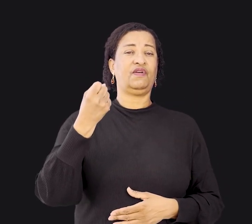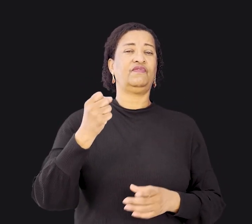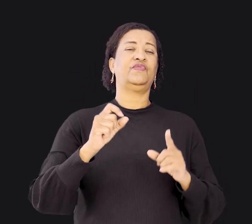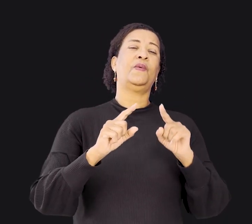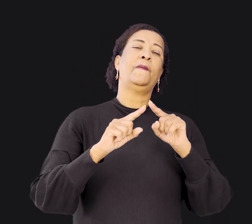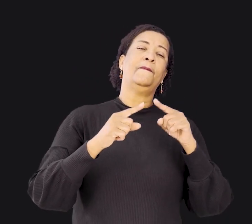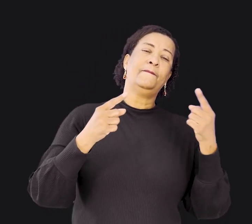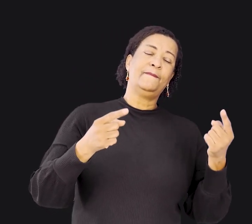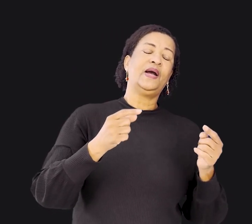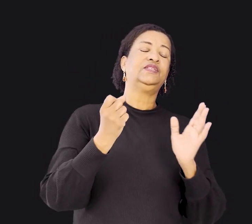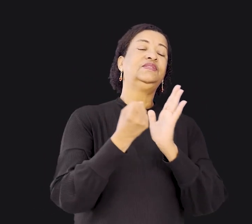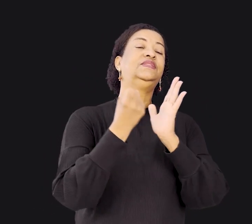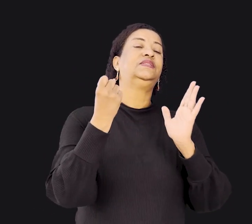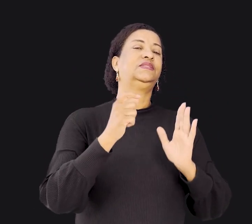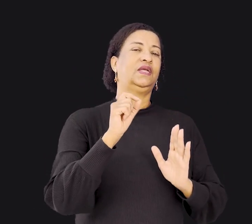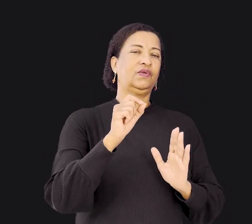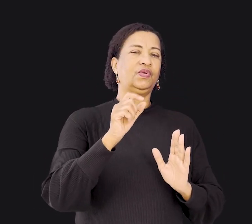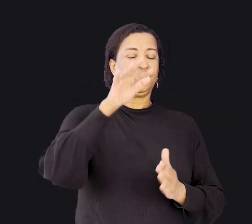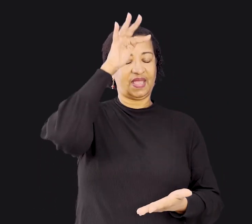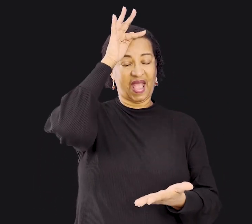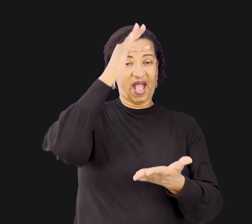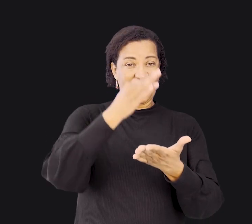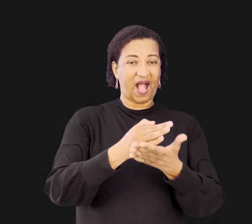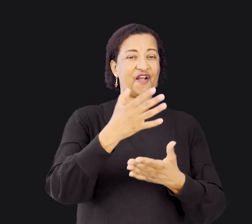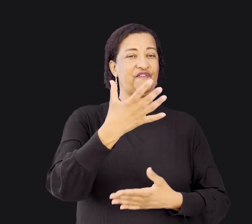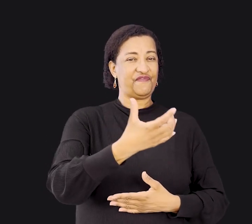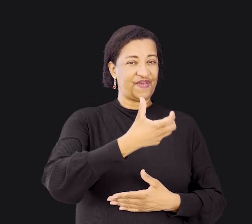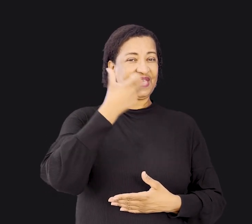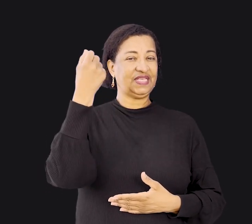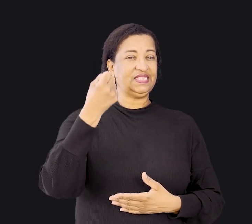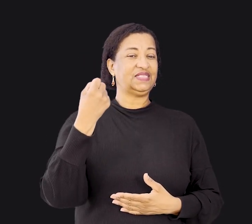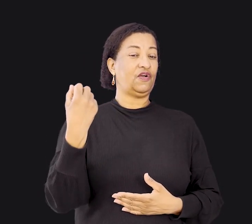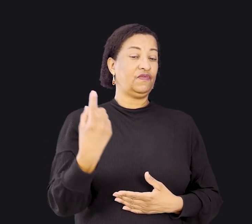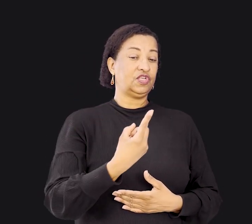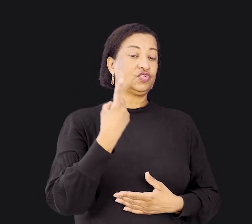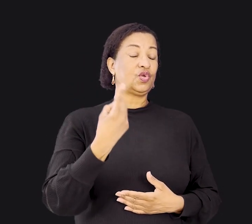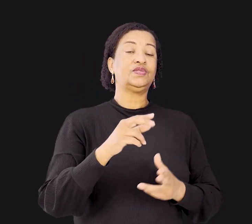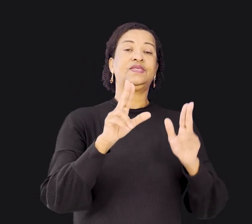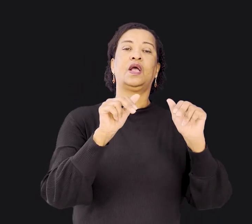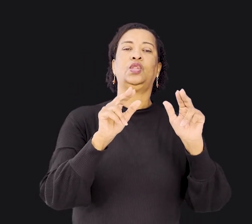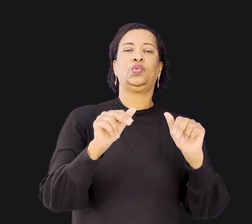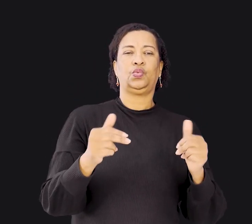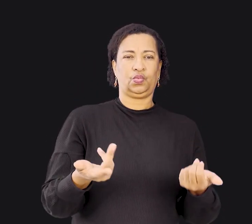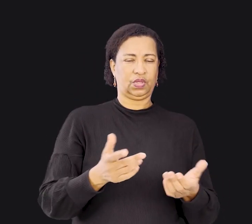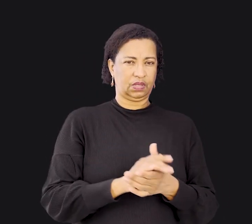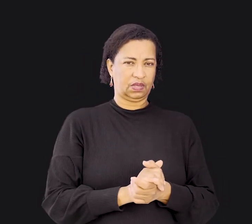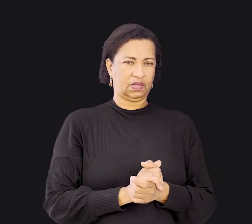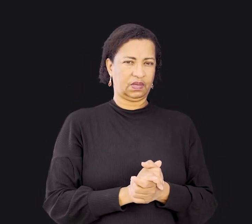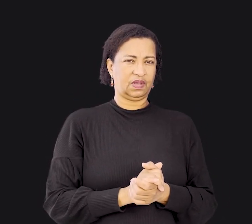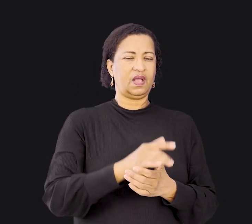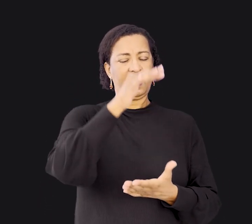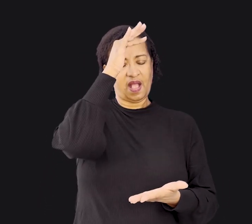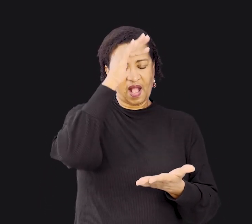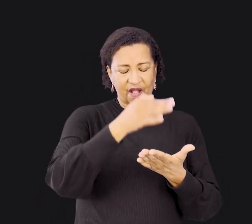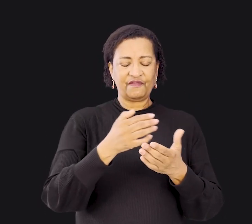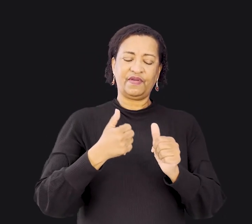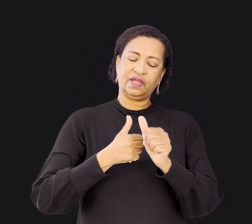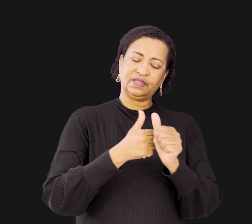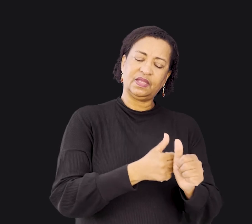que Tiago destaca é que a fé que salva nunca estará sozinha. A fé estará sempre acompanhada pelas